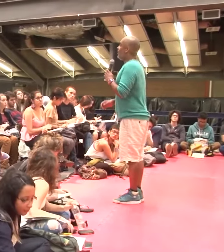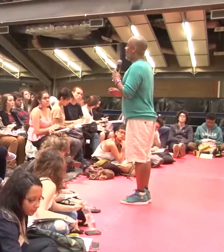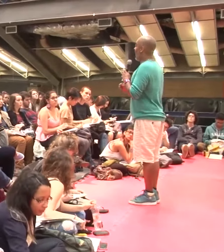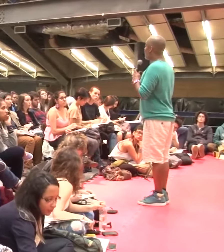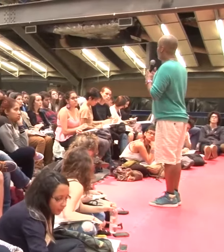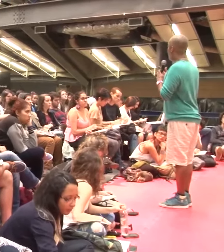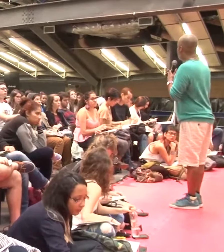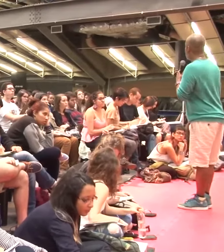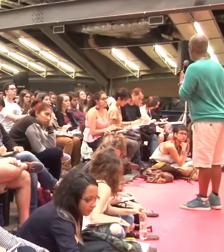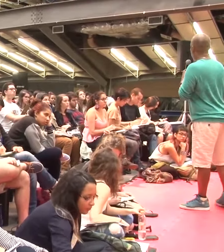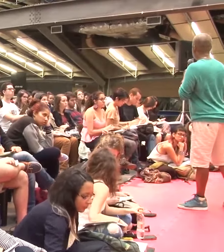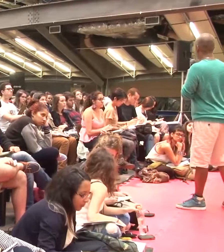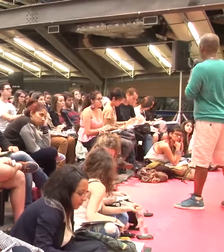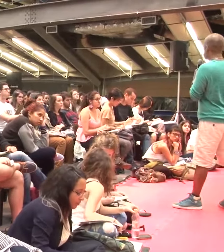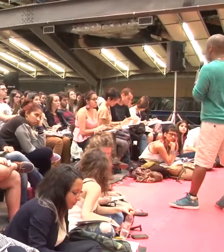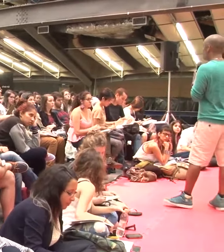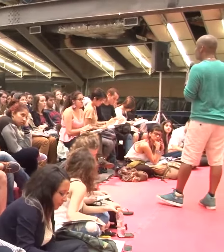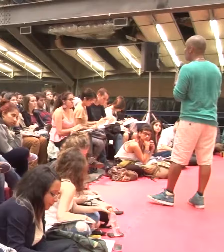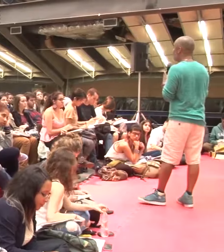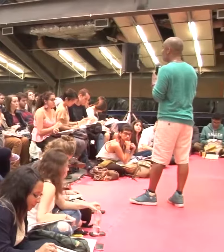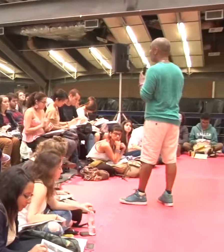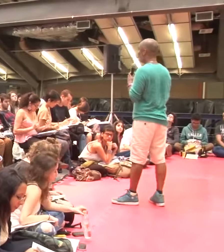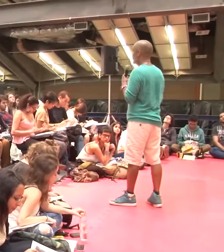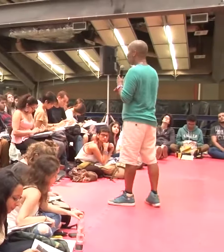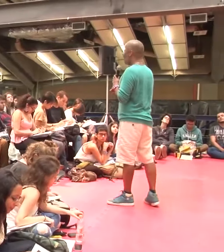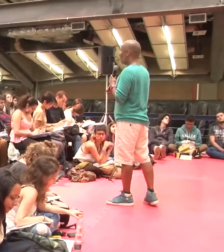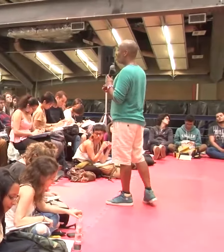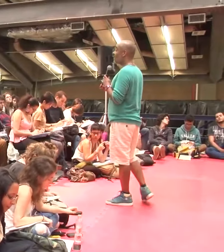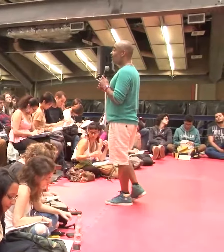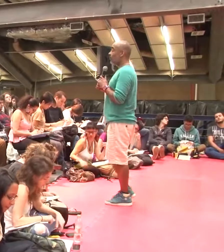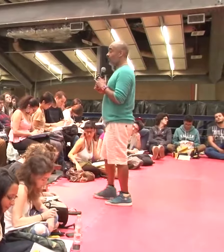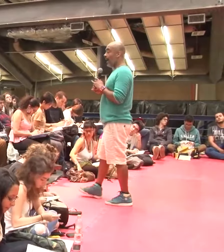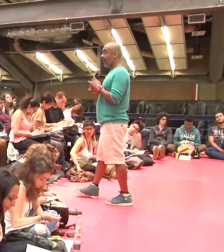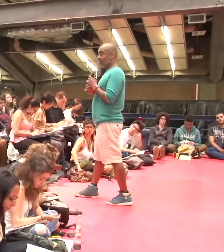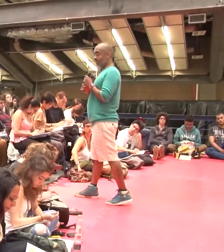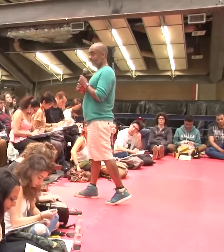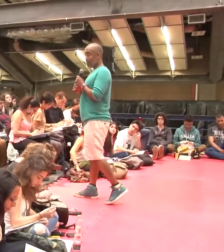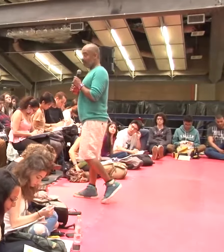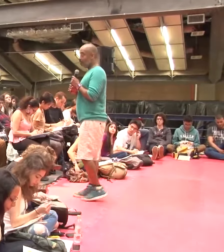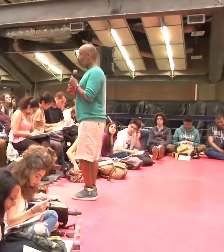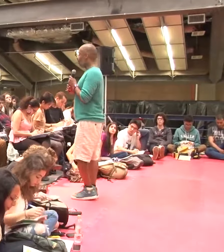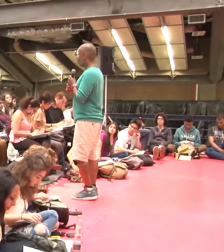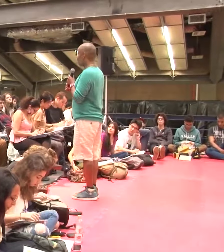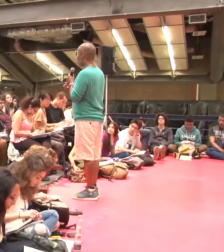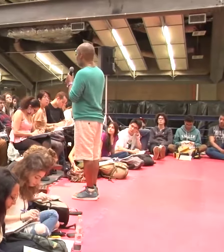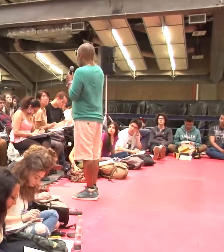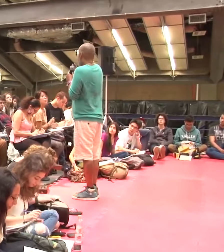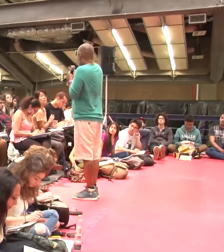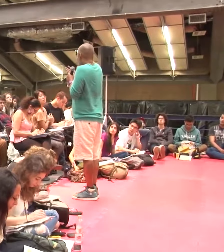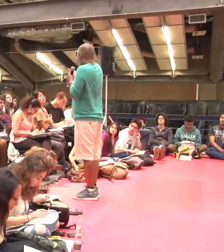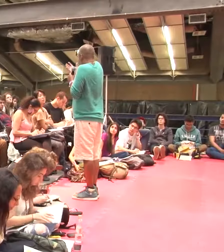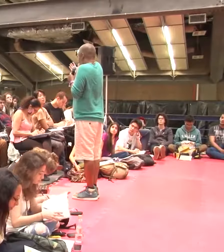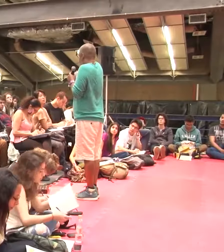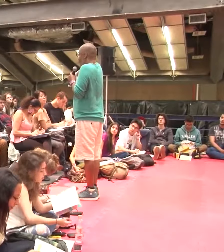que o narrador vai continuamente nos sugerindo é que cedo ou tarde, João Romão fará o